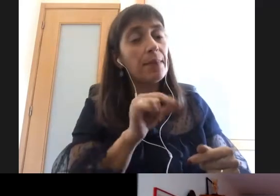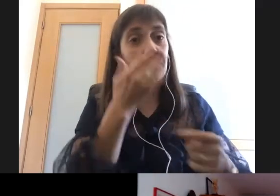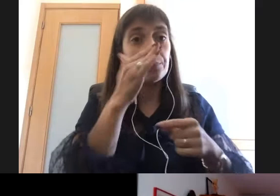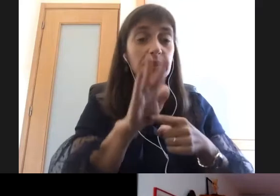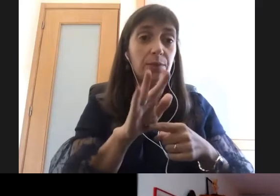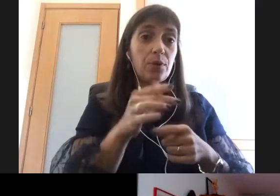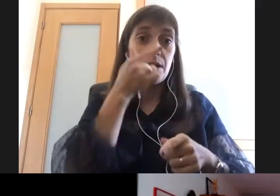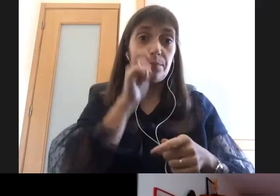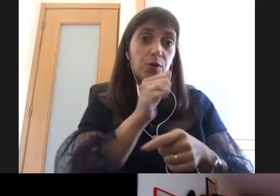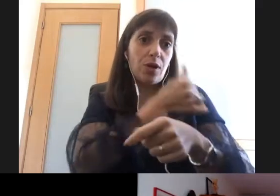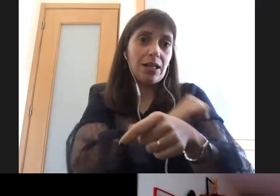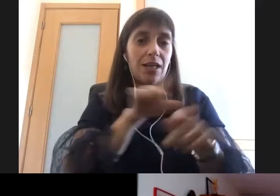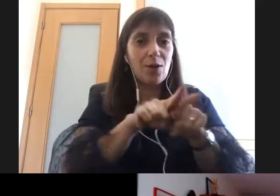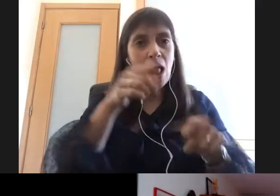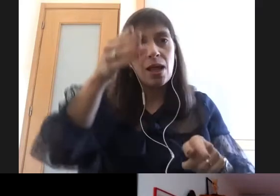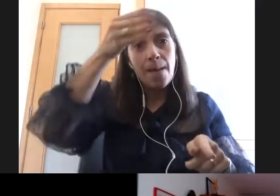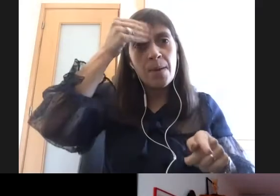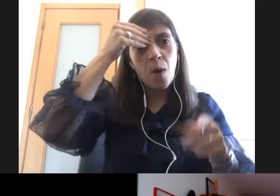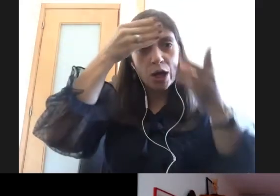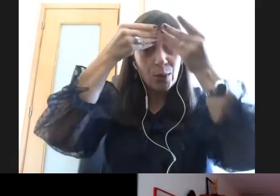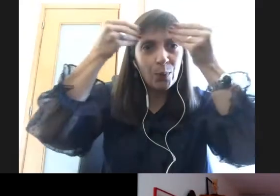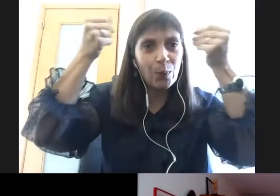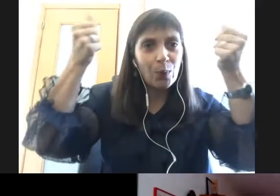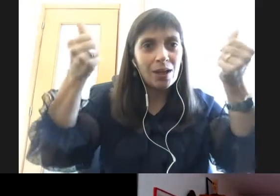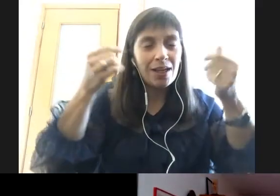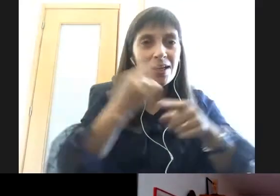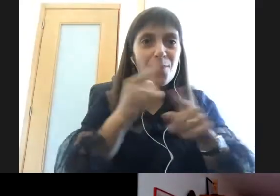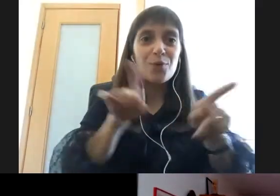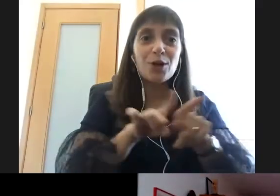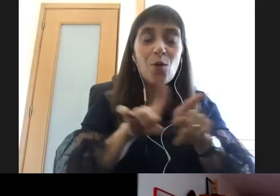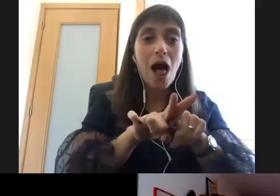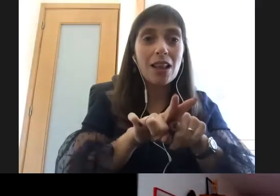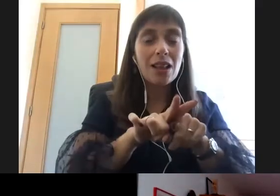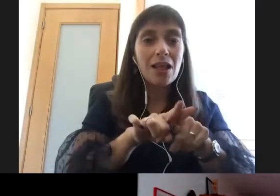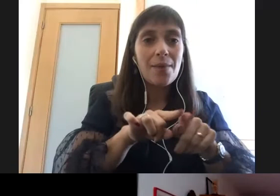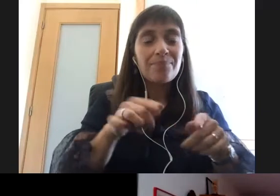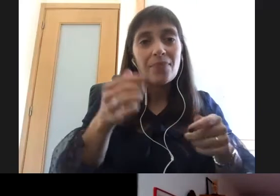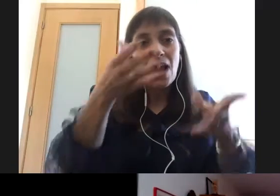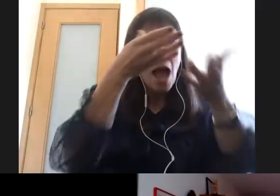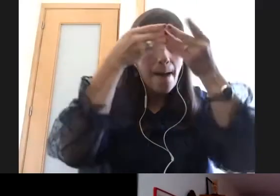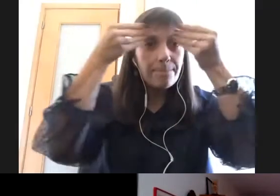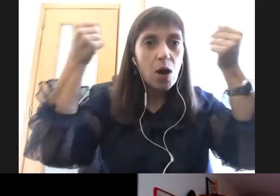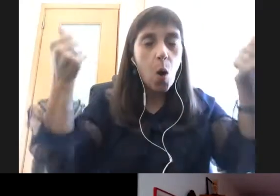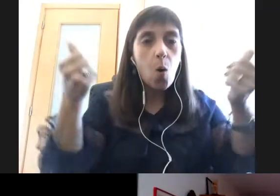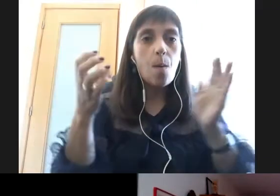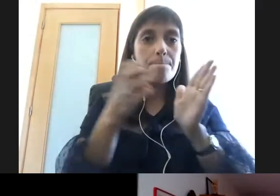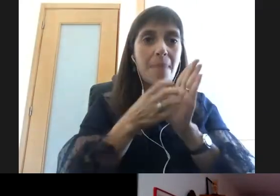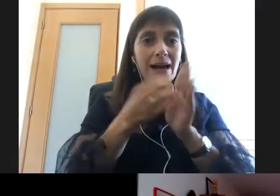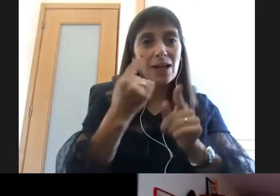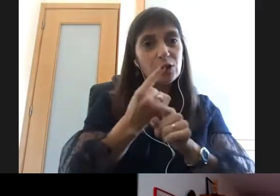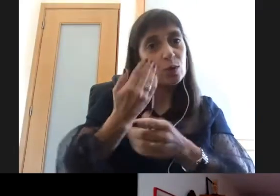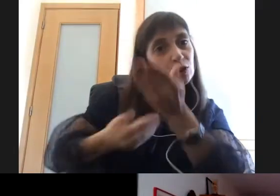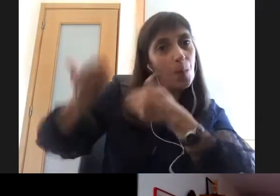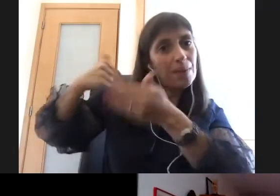desmemoriado, no livro, que foi apagando os sinais do passado e não foi